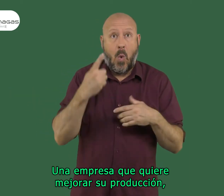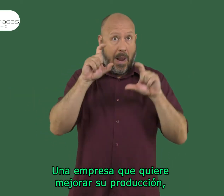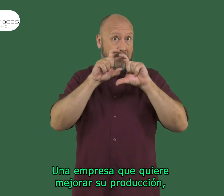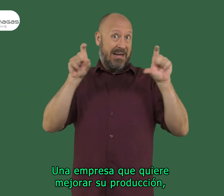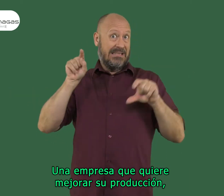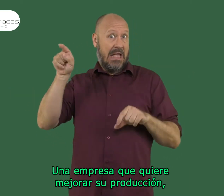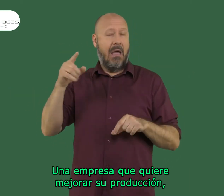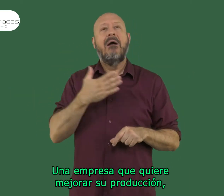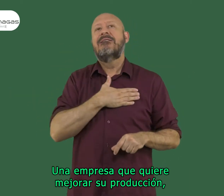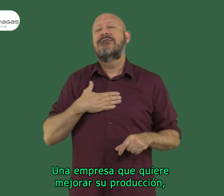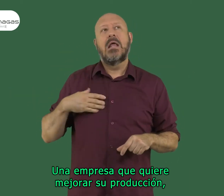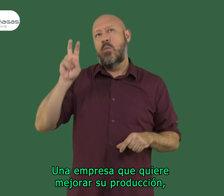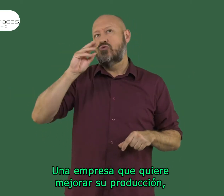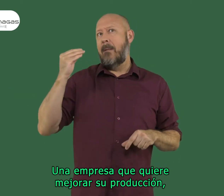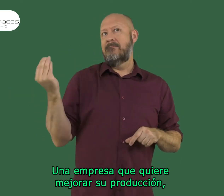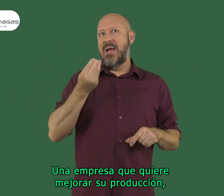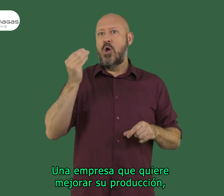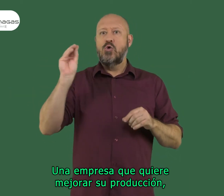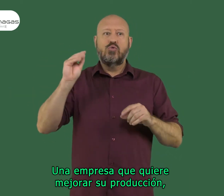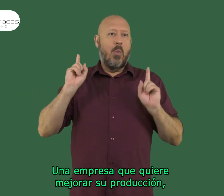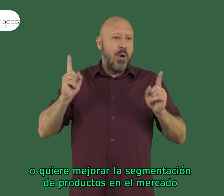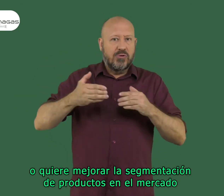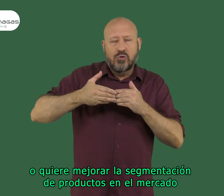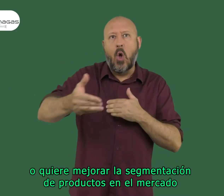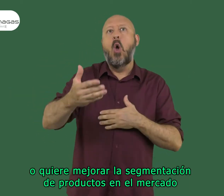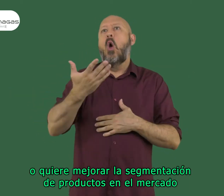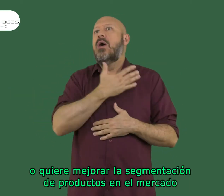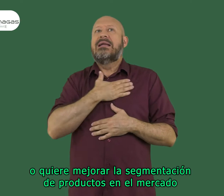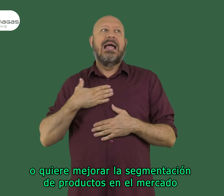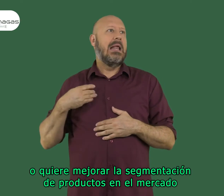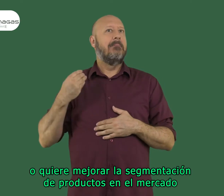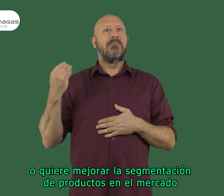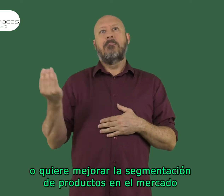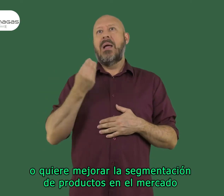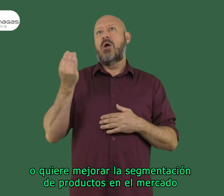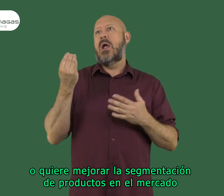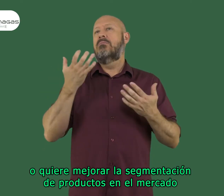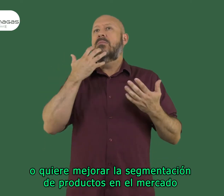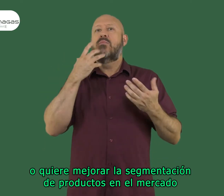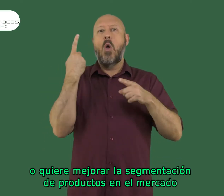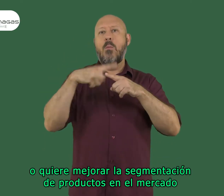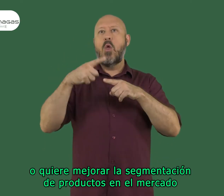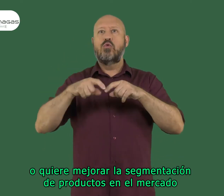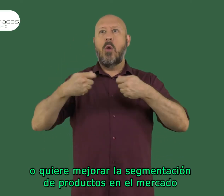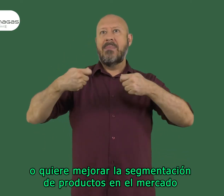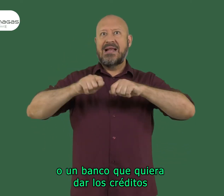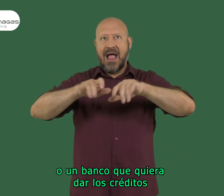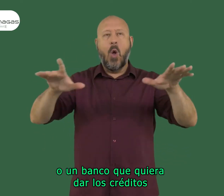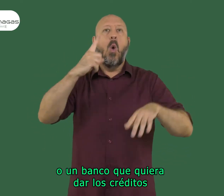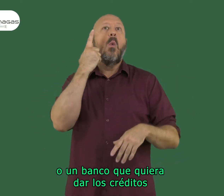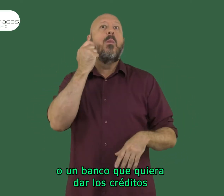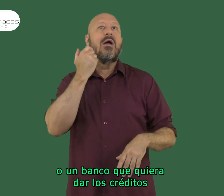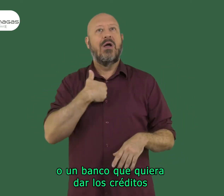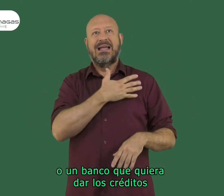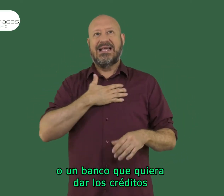empresa que quiere mejorar su producción o quiere mejorar la segmentación de productos en el mercado, o un banco